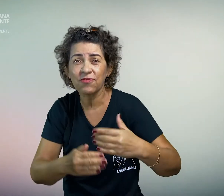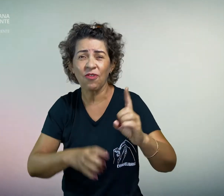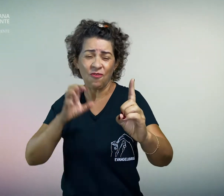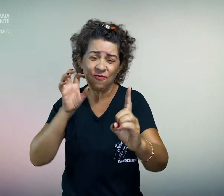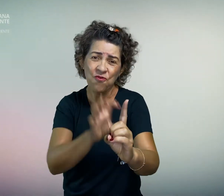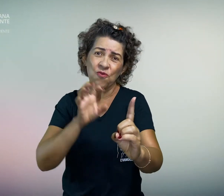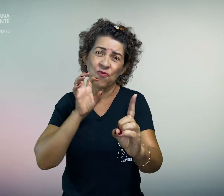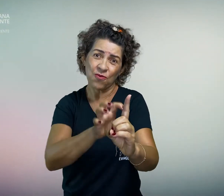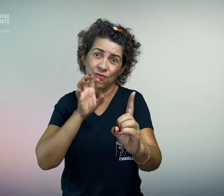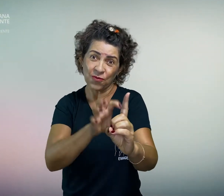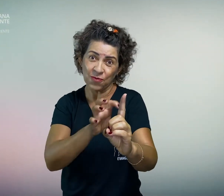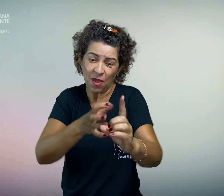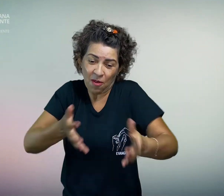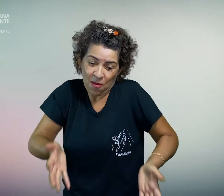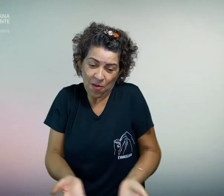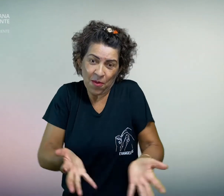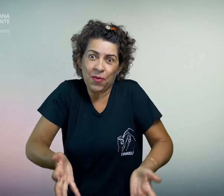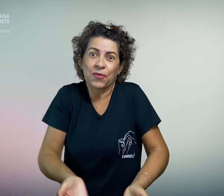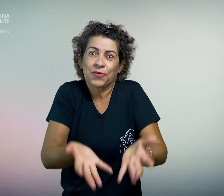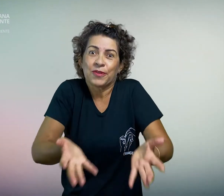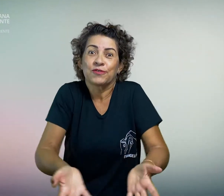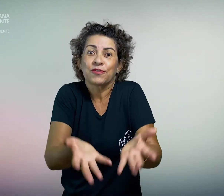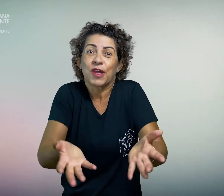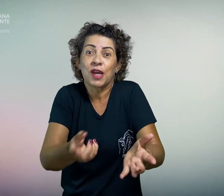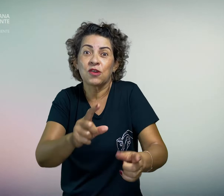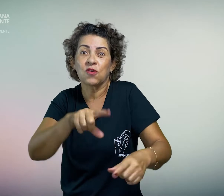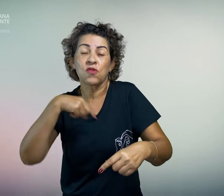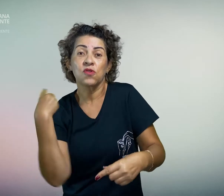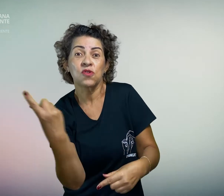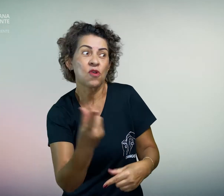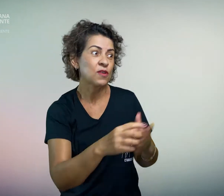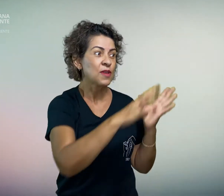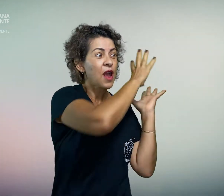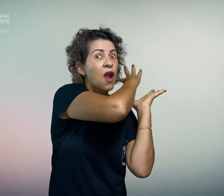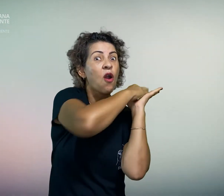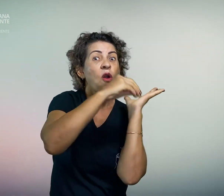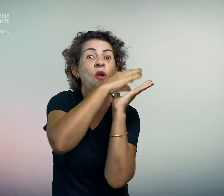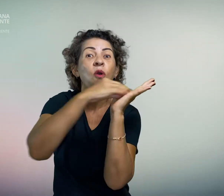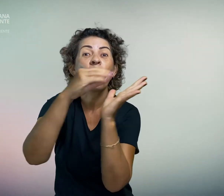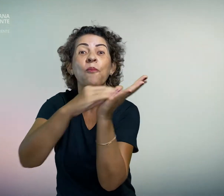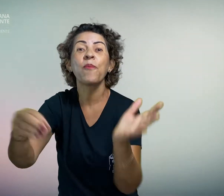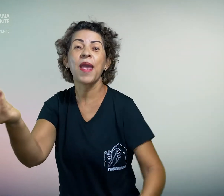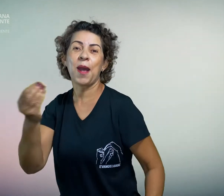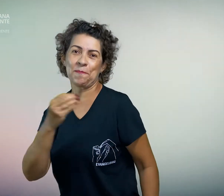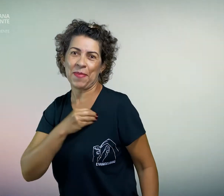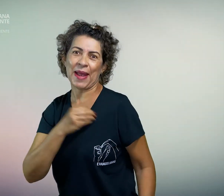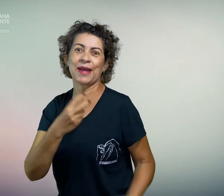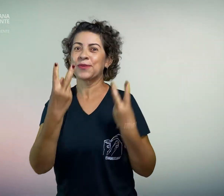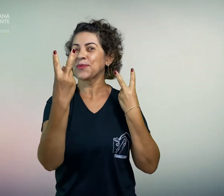Alguns destes pecados, inclusive, nos motivaram a cometer os mesmos erros